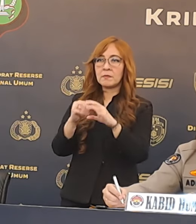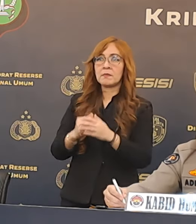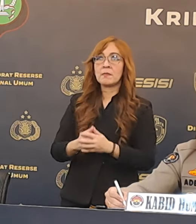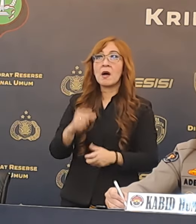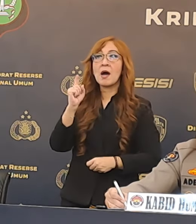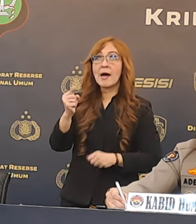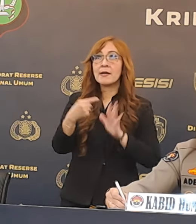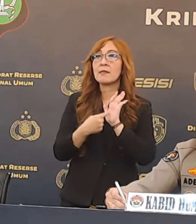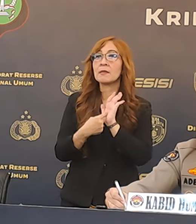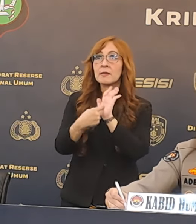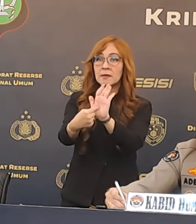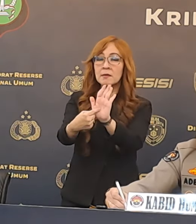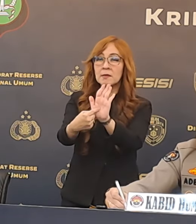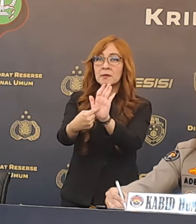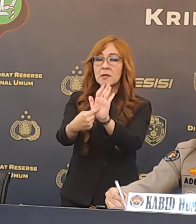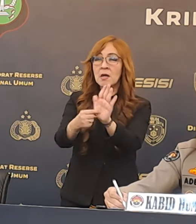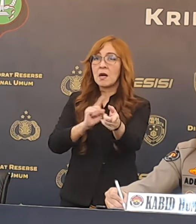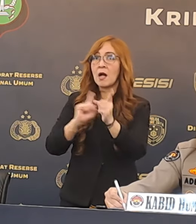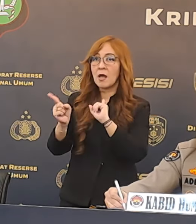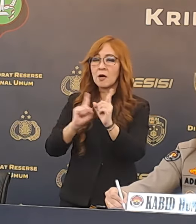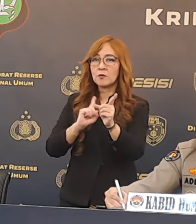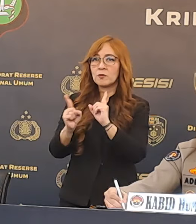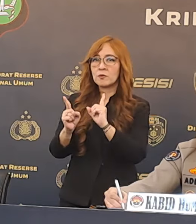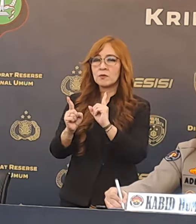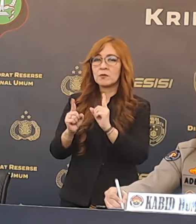ada indikasi bahwa